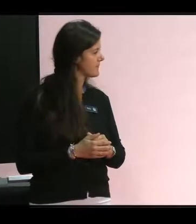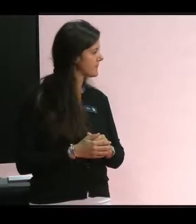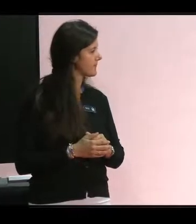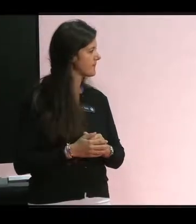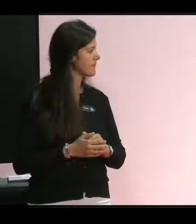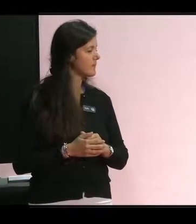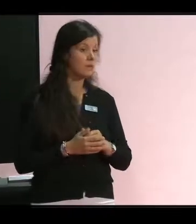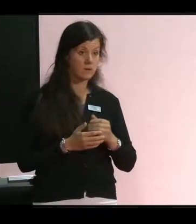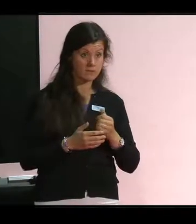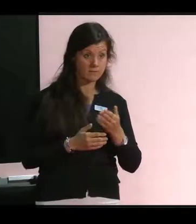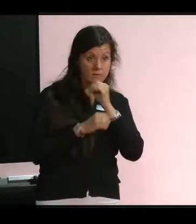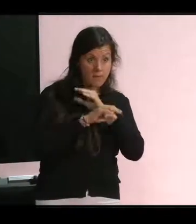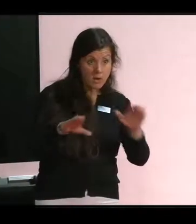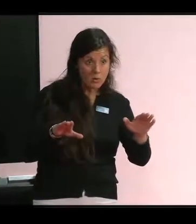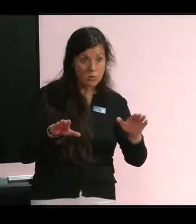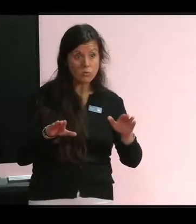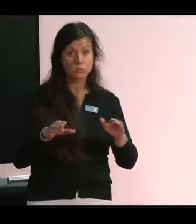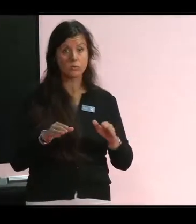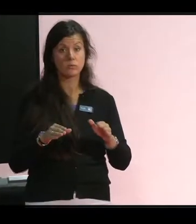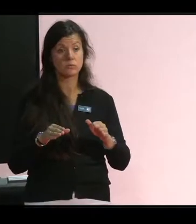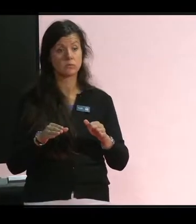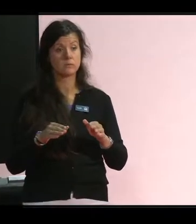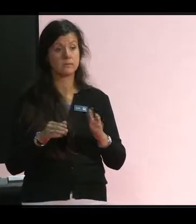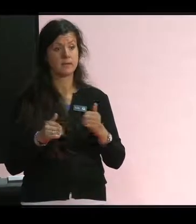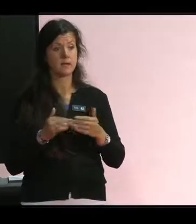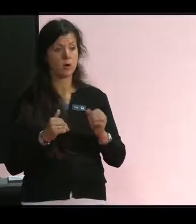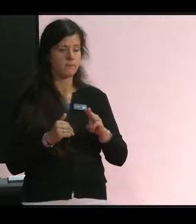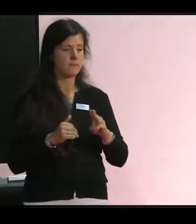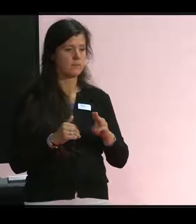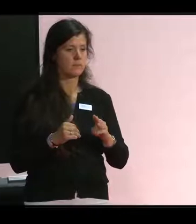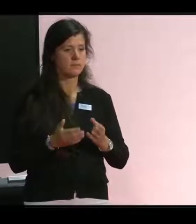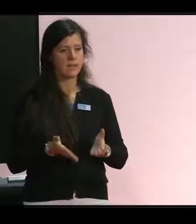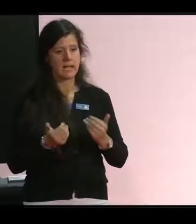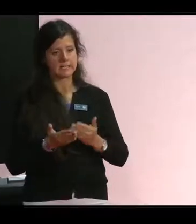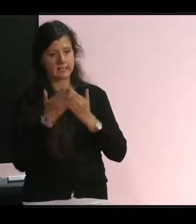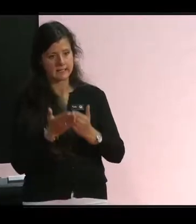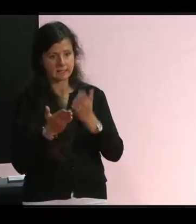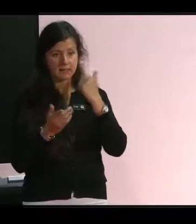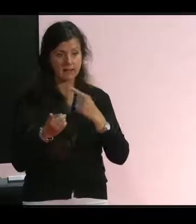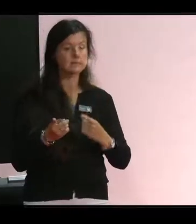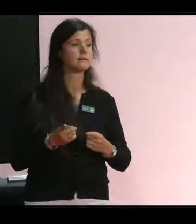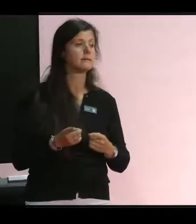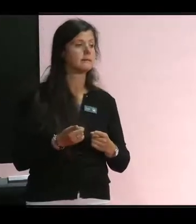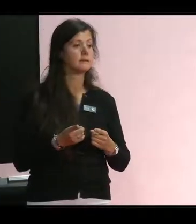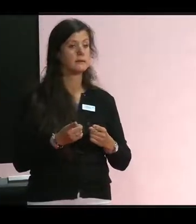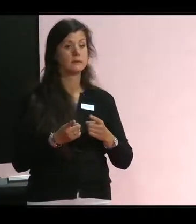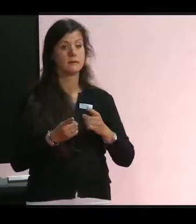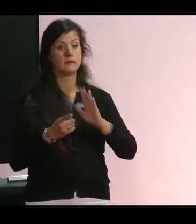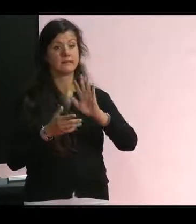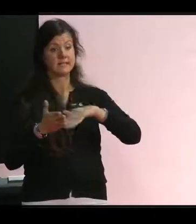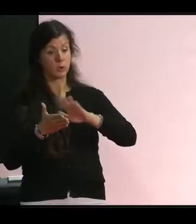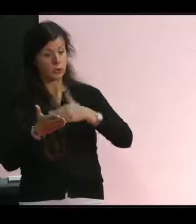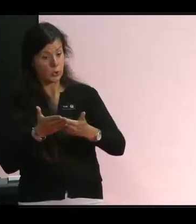Jag tänker information kan ju gå att göra lättläst. Det går att fixa teckenspråkstolk